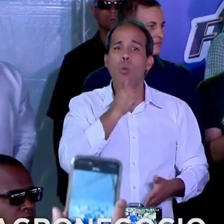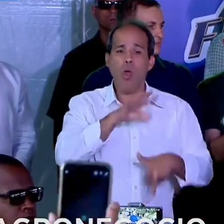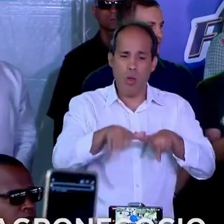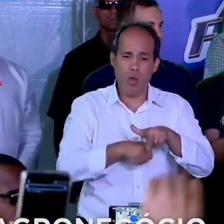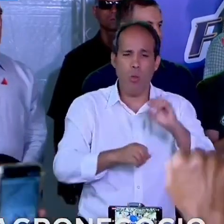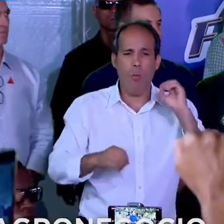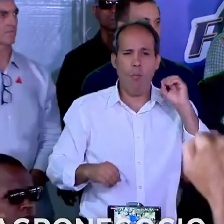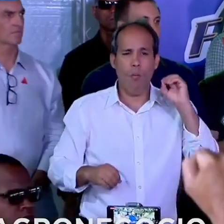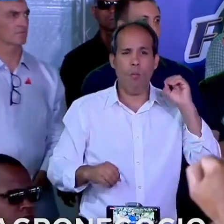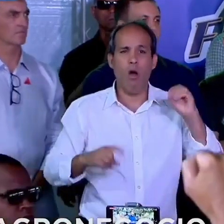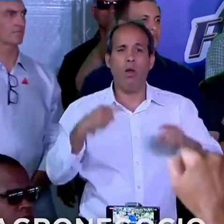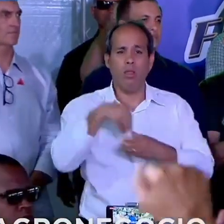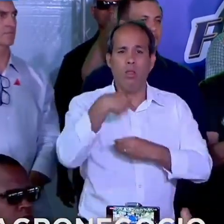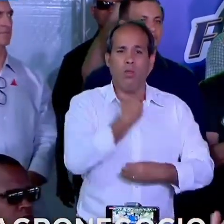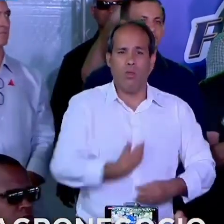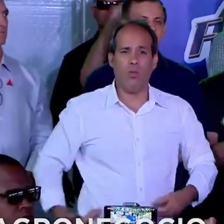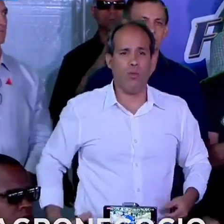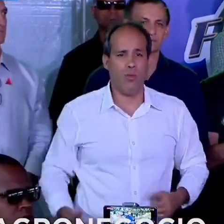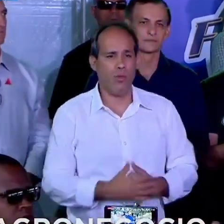governo.